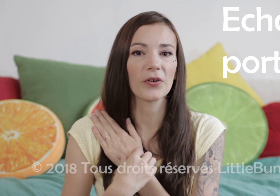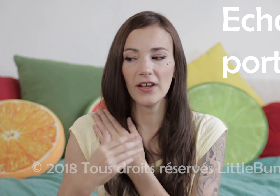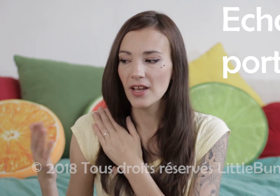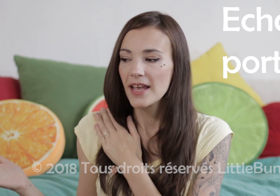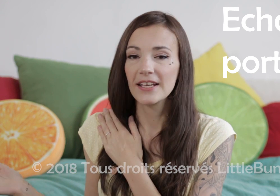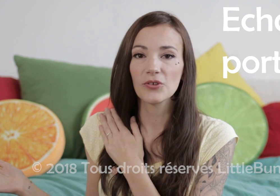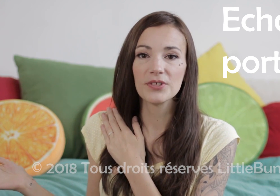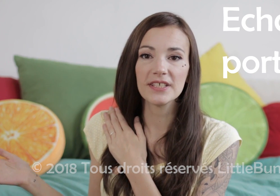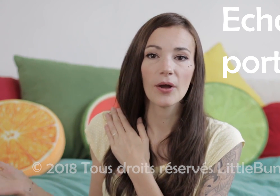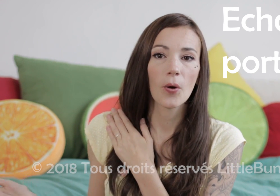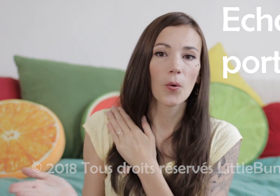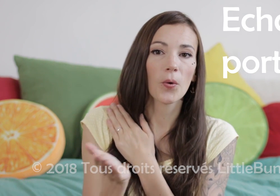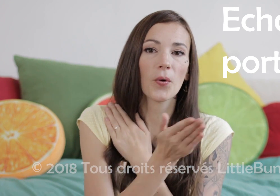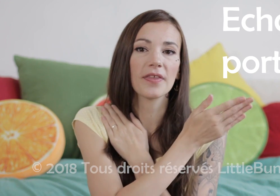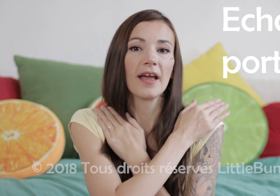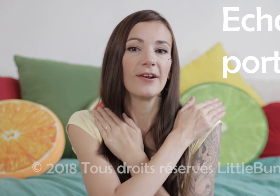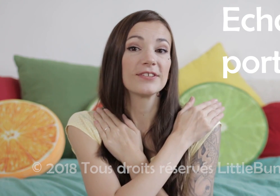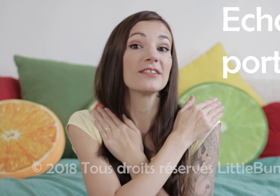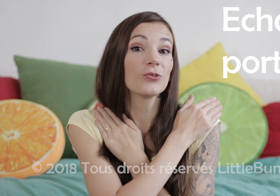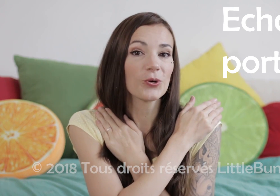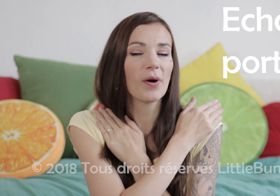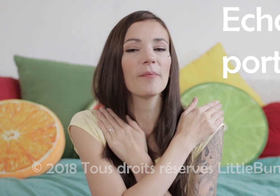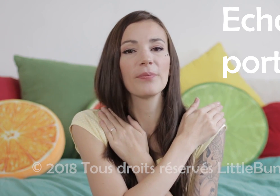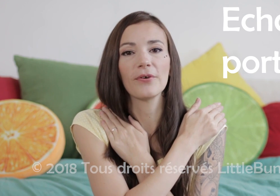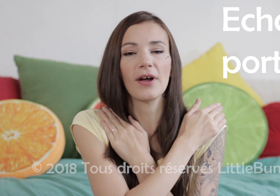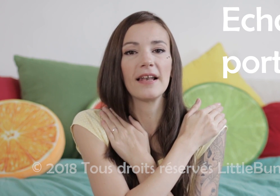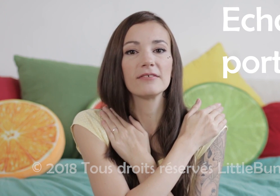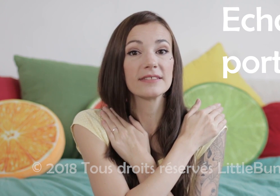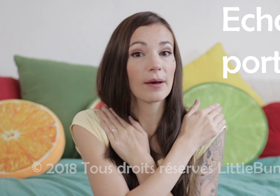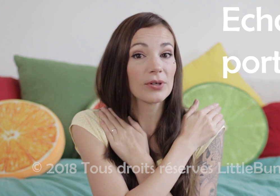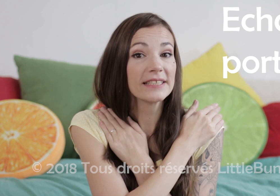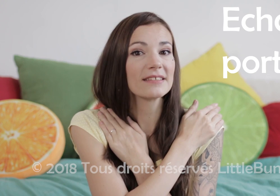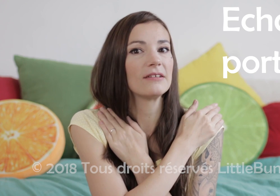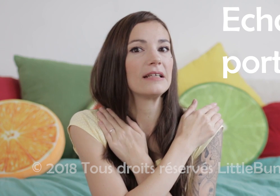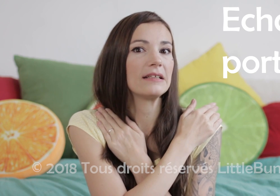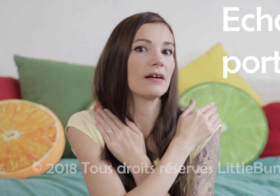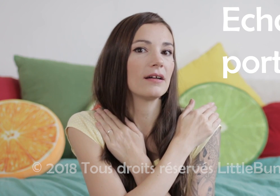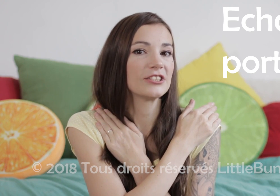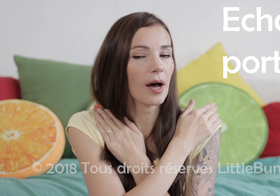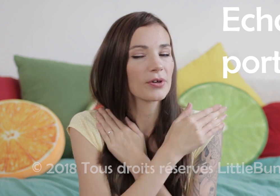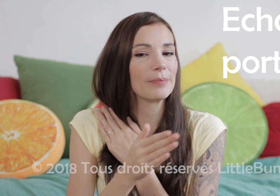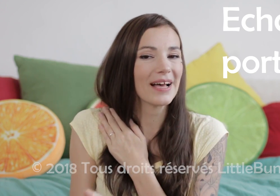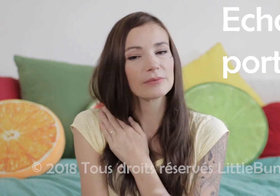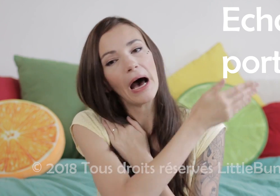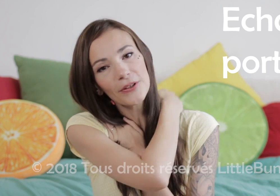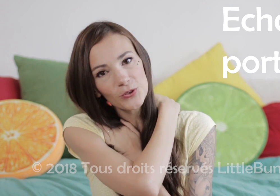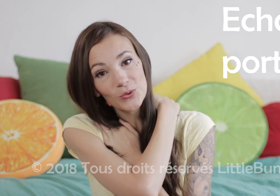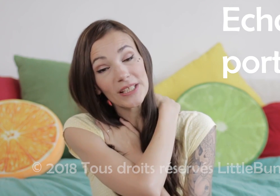portage, et celui-ci, cette autre main, elle symbolise l'écharpe qui passe par-dessus